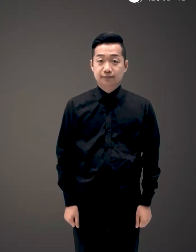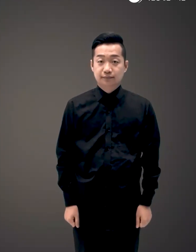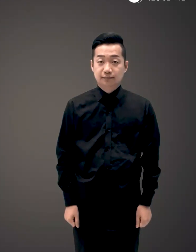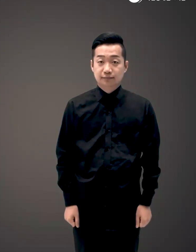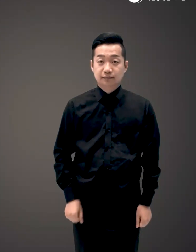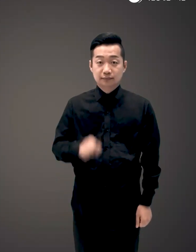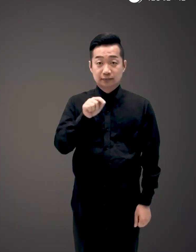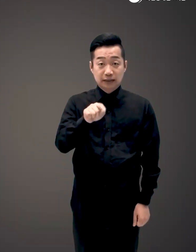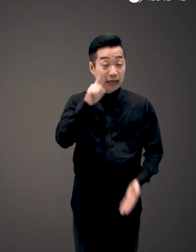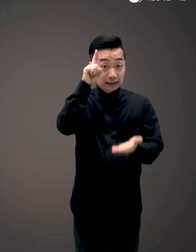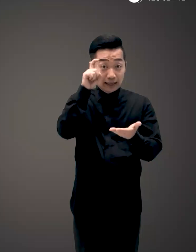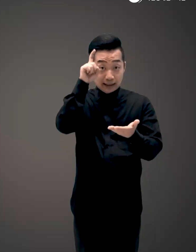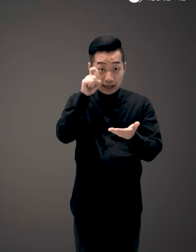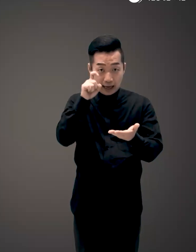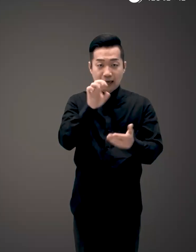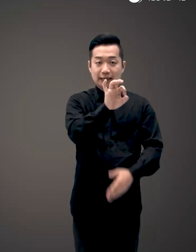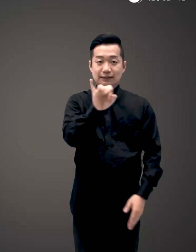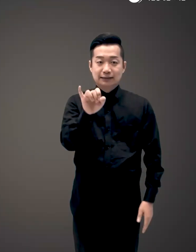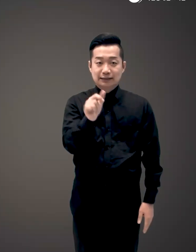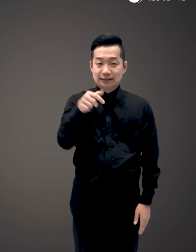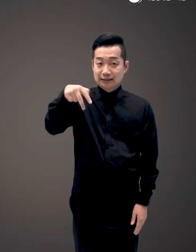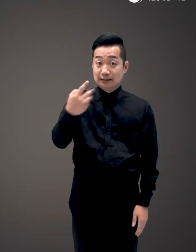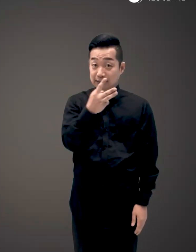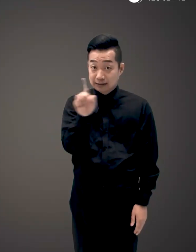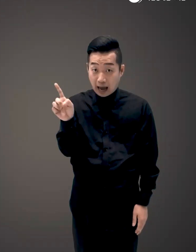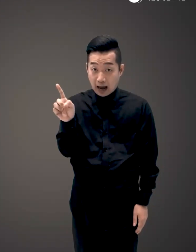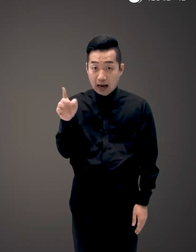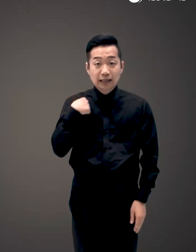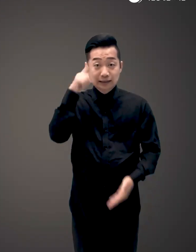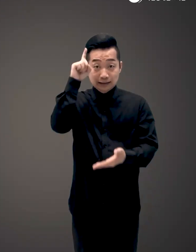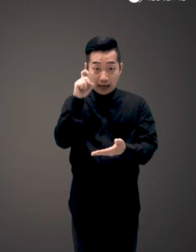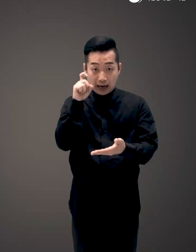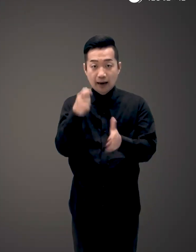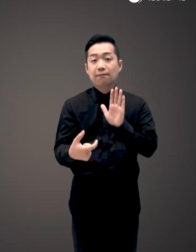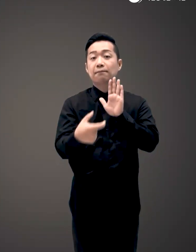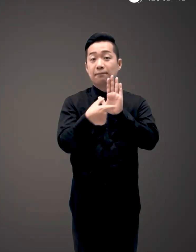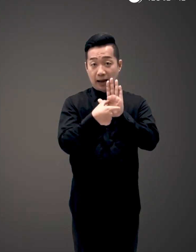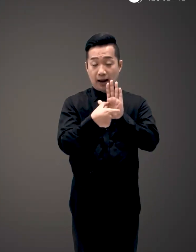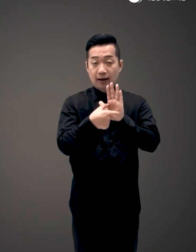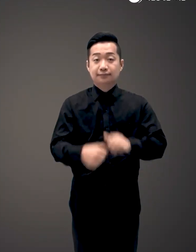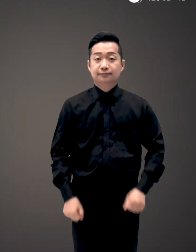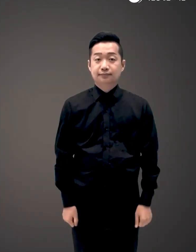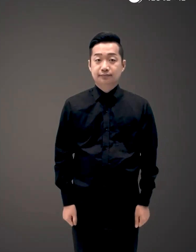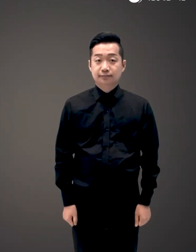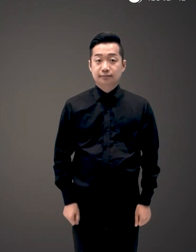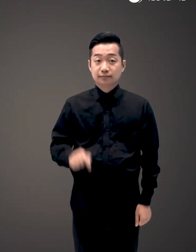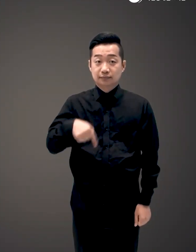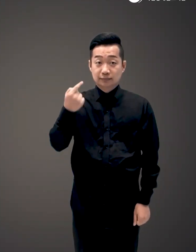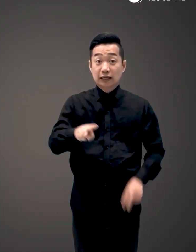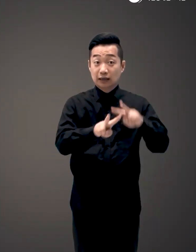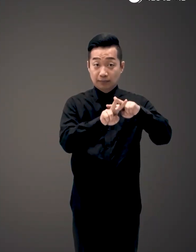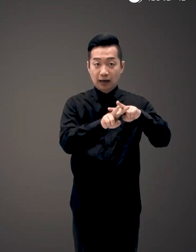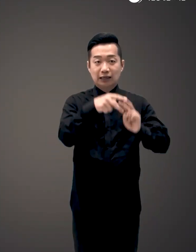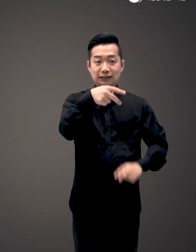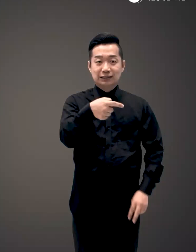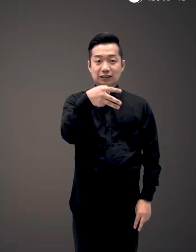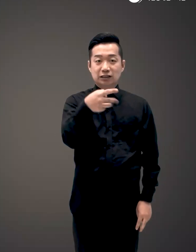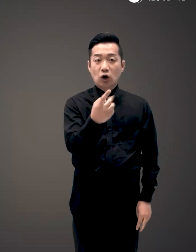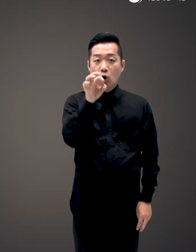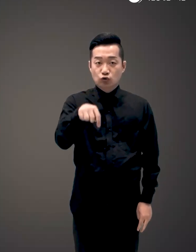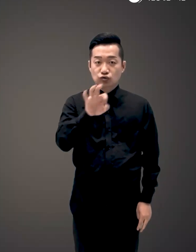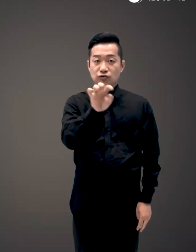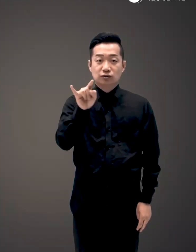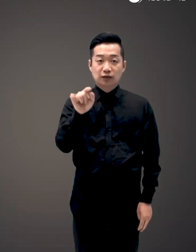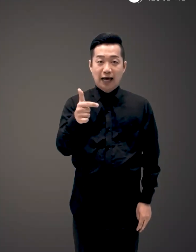분들 이거를 촬영하셔서 인스타그램으로 책 사진을 찍어서 게시물로 인증해 주신 다음에 해시태그